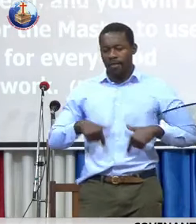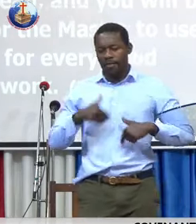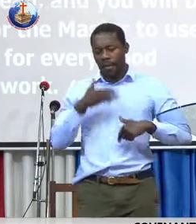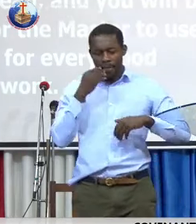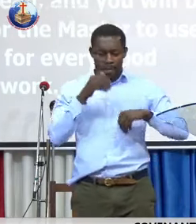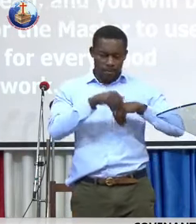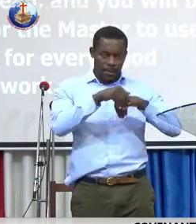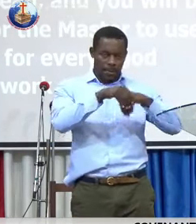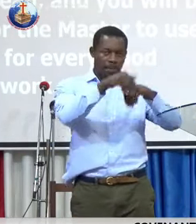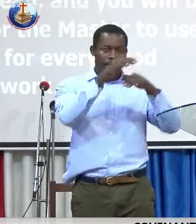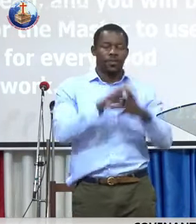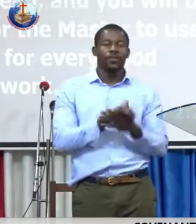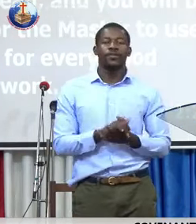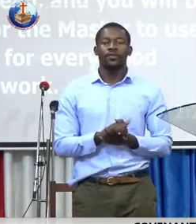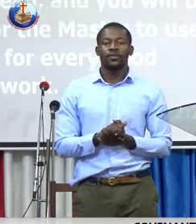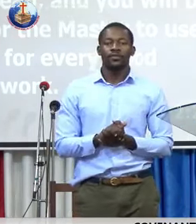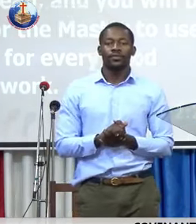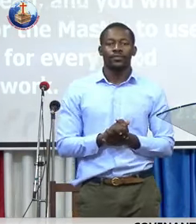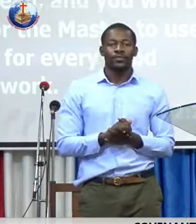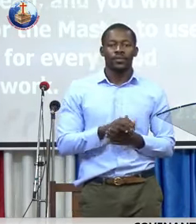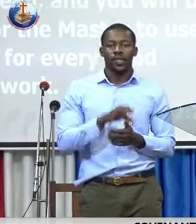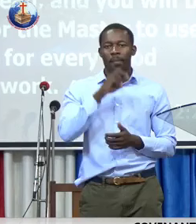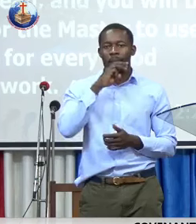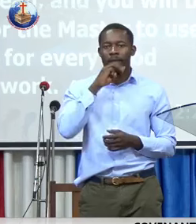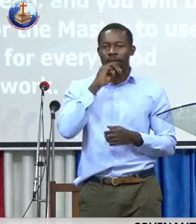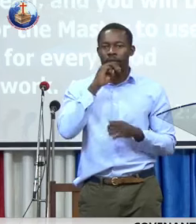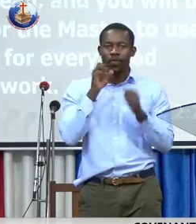inafaa kuwa ndio njia yetu ya maisha.